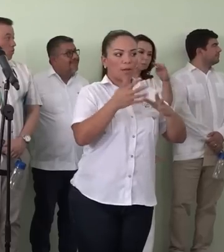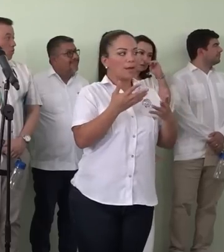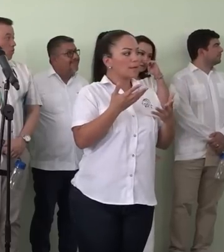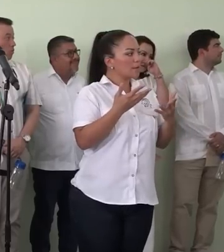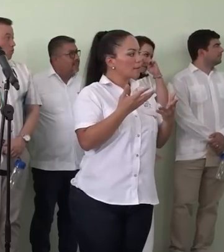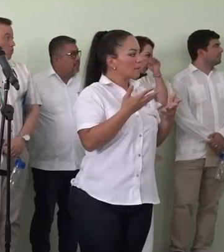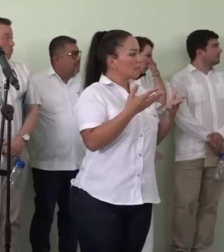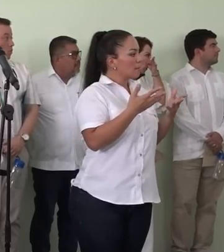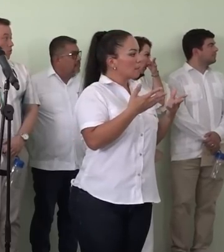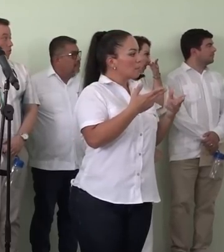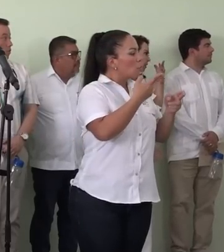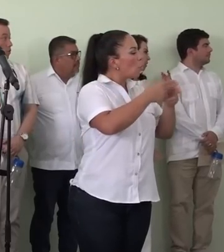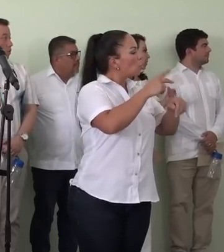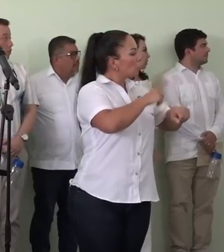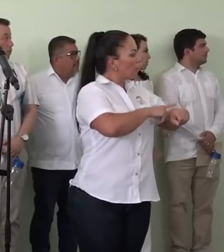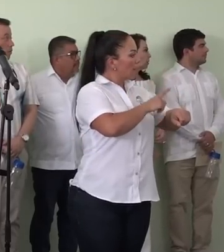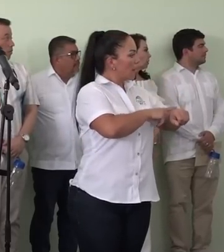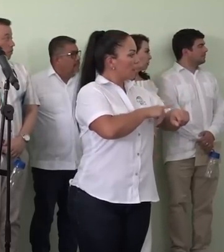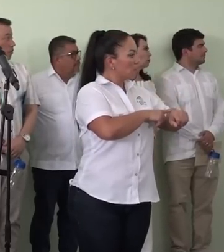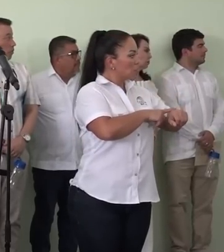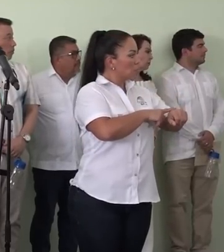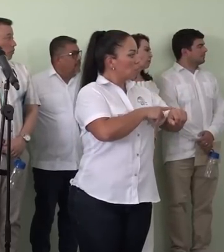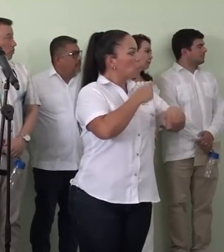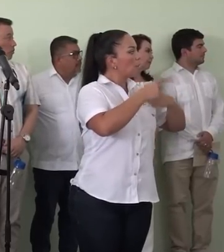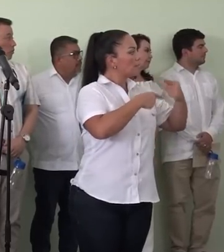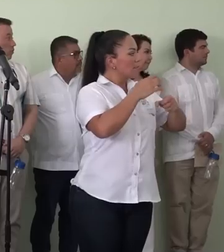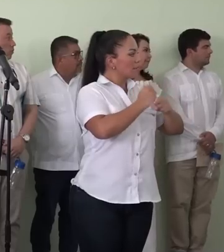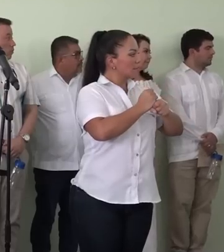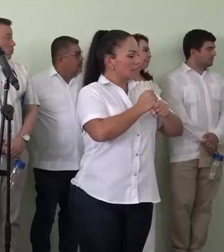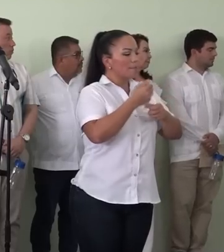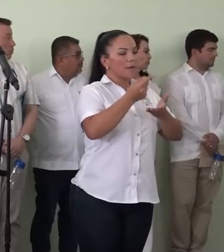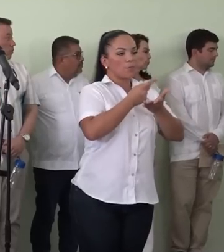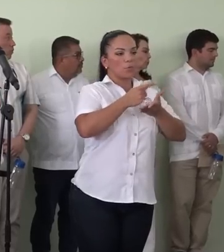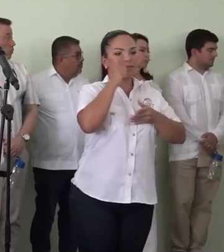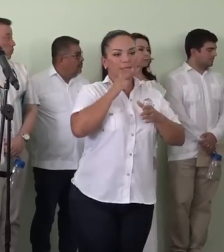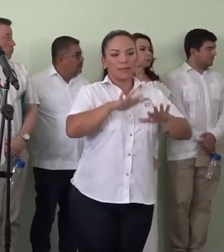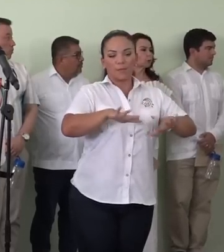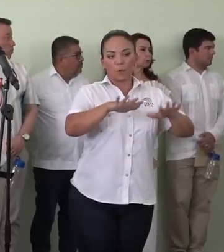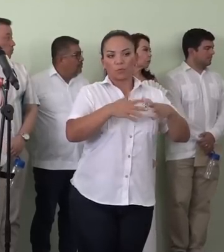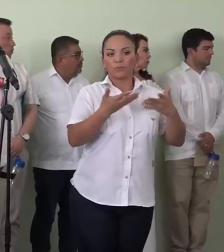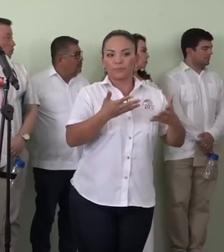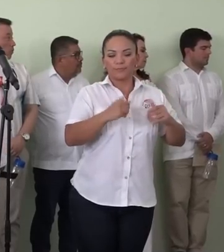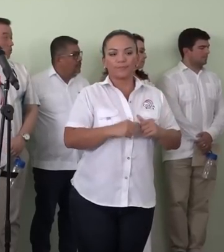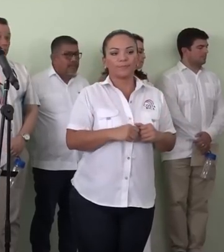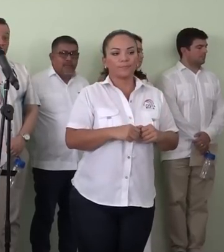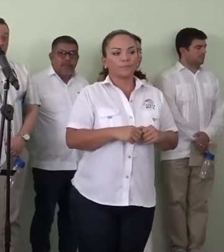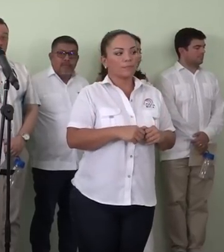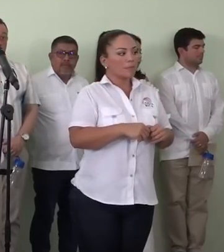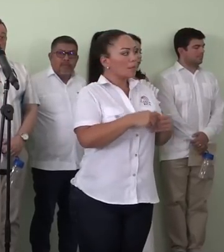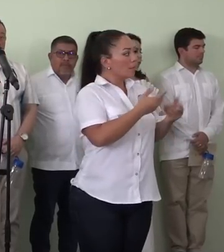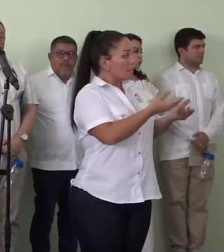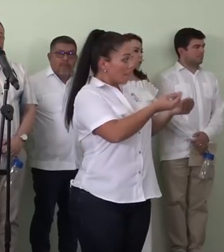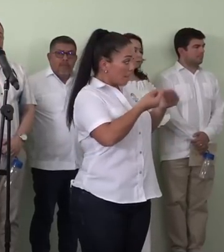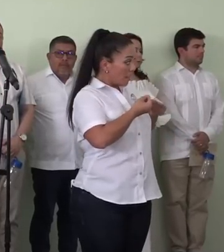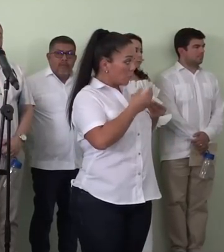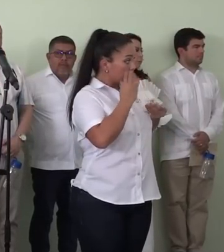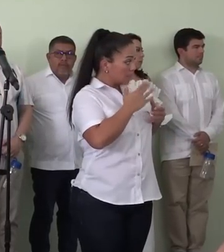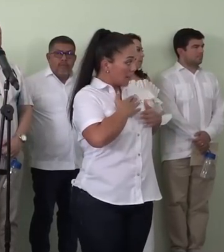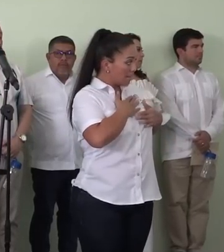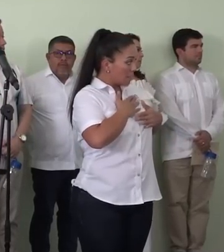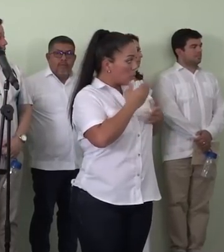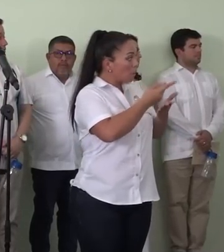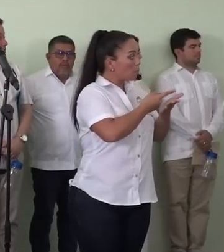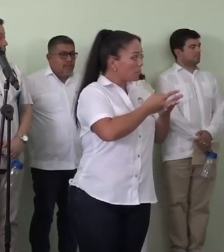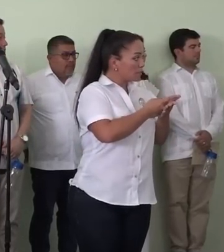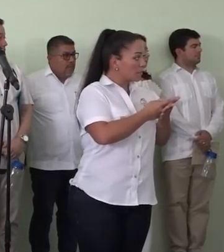a corto plazo lo que se va a hacer para la provincia de Limón? ¿Qué me ha dejado a mí o qué le ha dejado a la provincia,